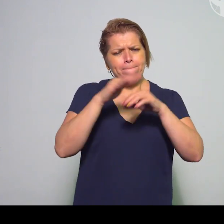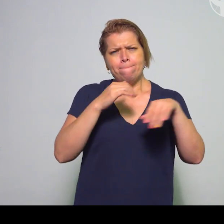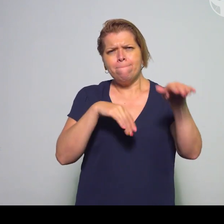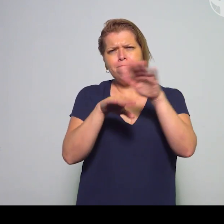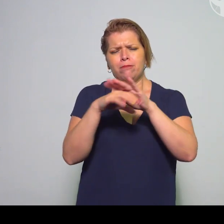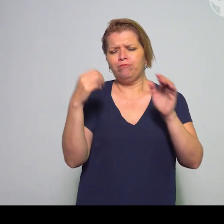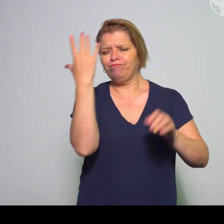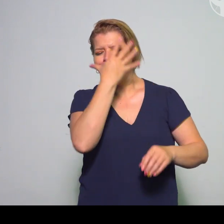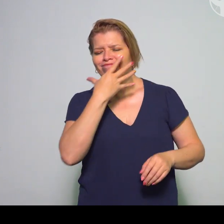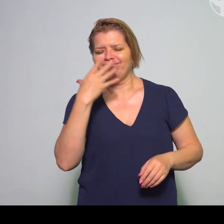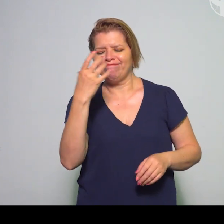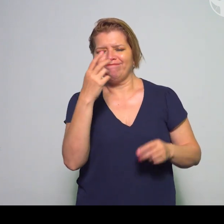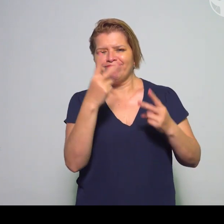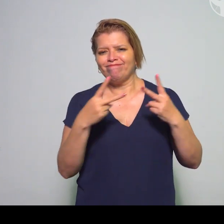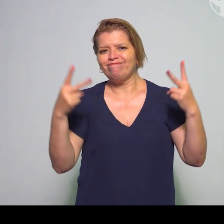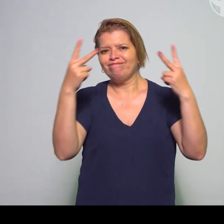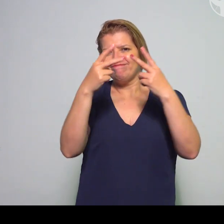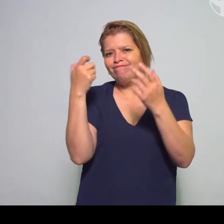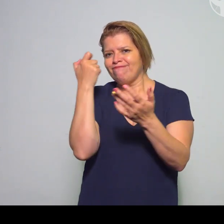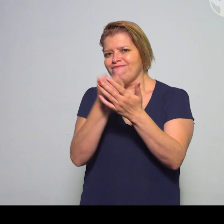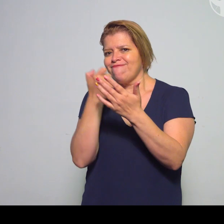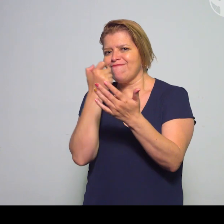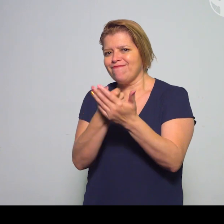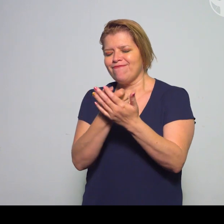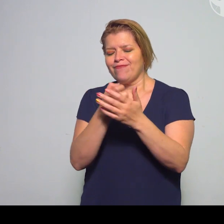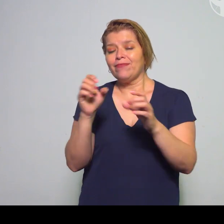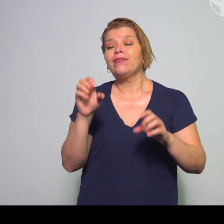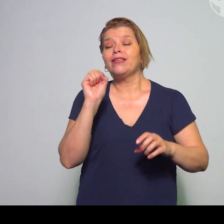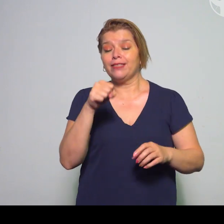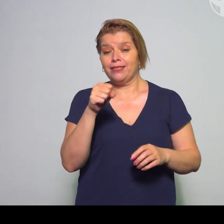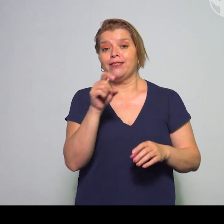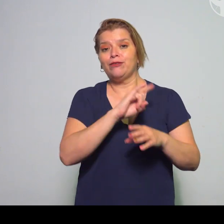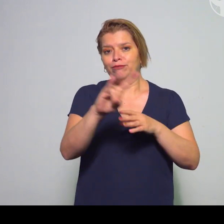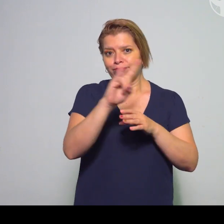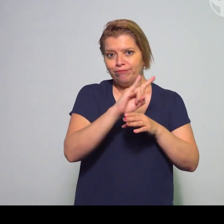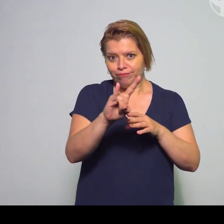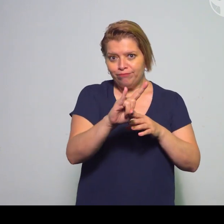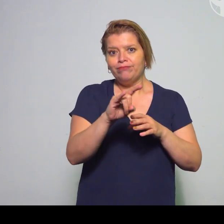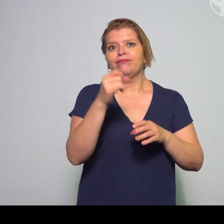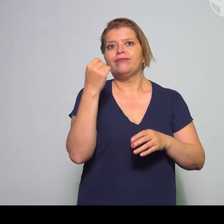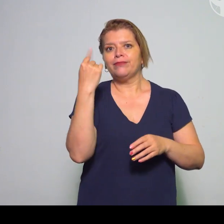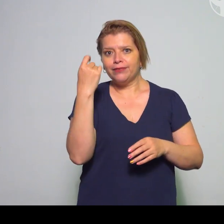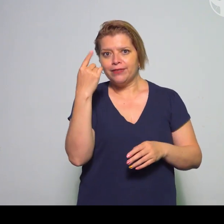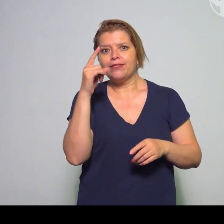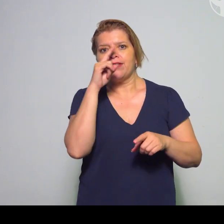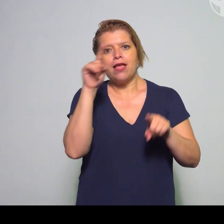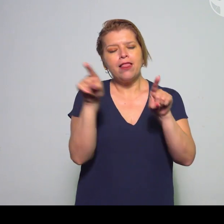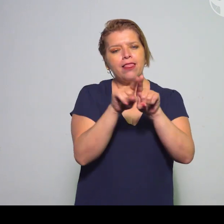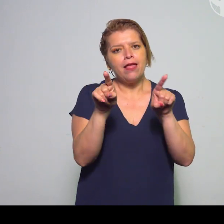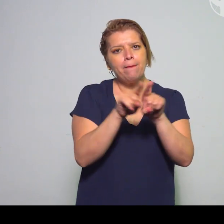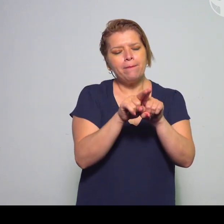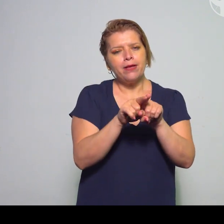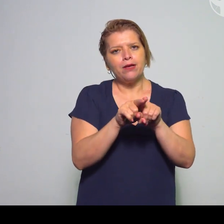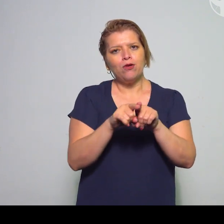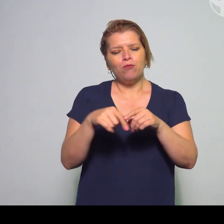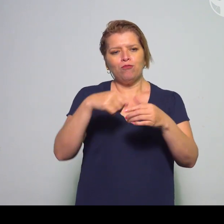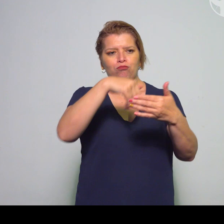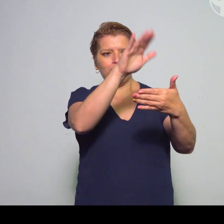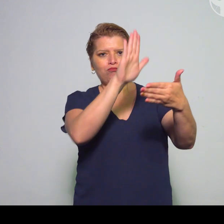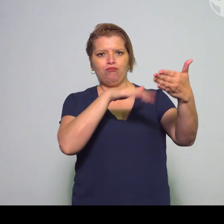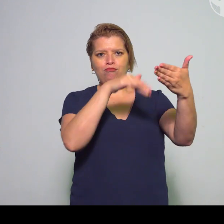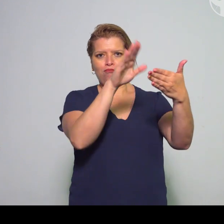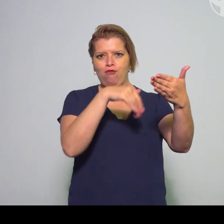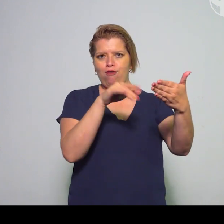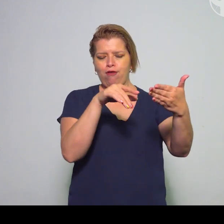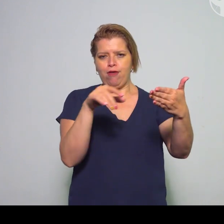más belleza y valor. Se da el caso de que algunos objetos tratados con este método, escucha bien esto, también